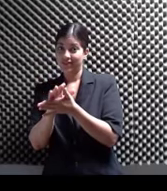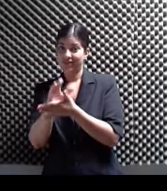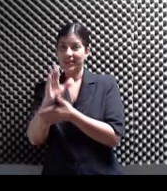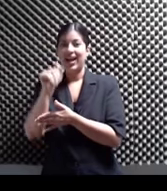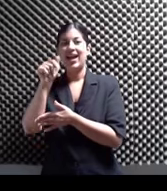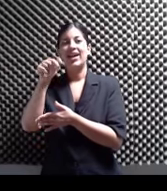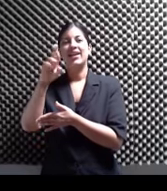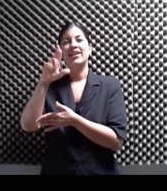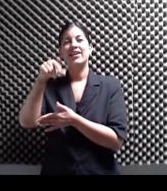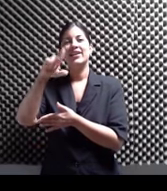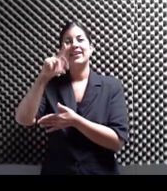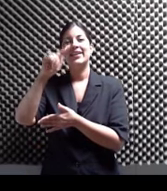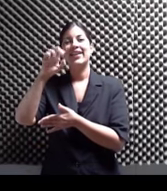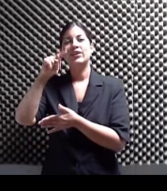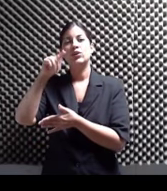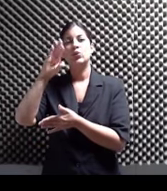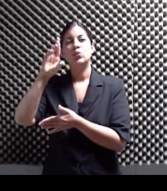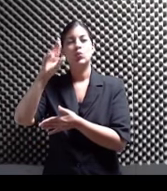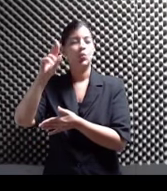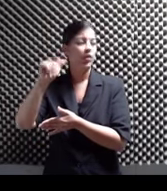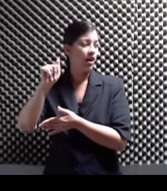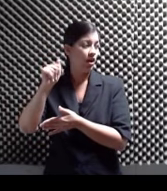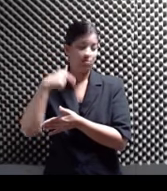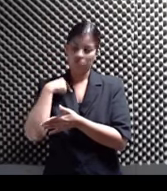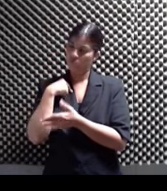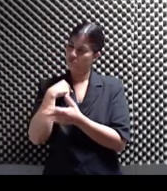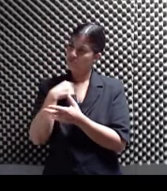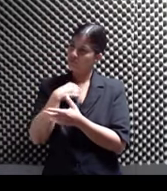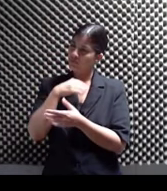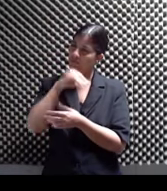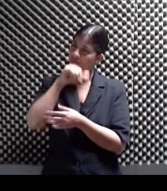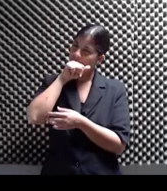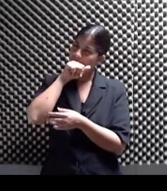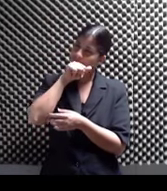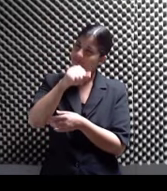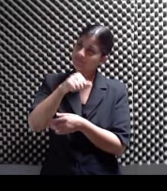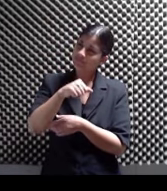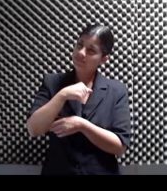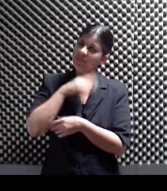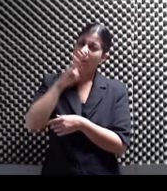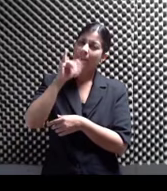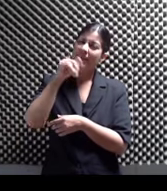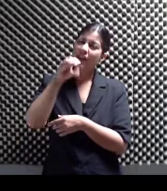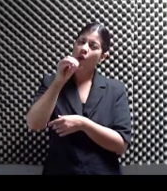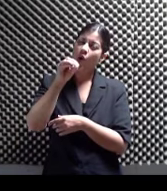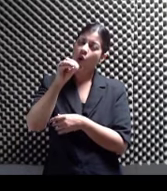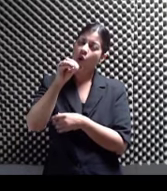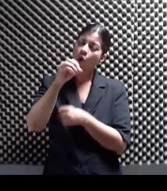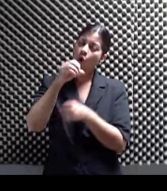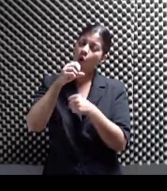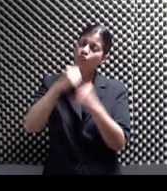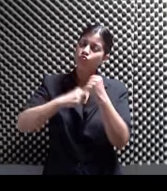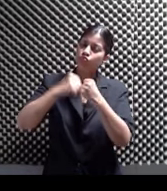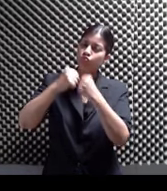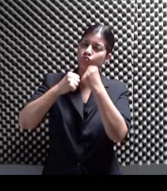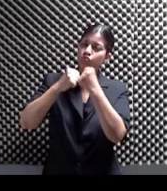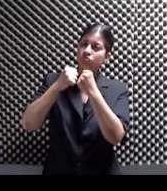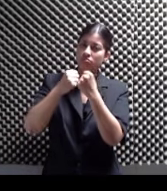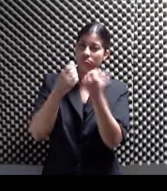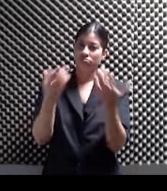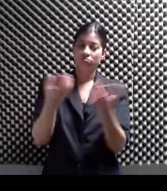interesar mucho por la bioconstrucción uh-huh, y lo que tiene que ver con la arquitectura